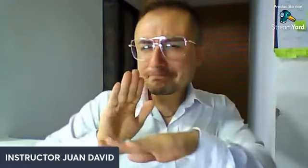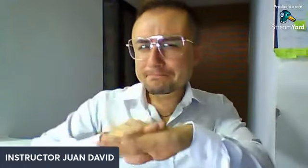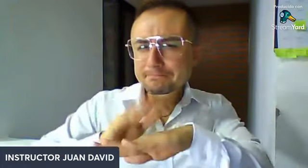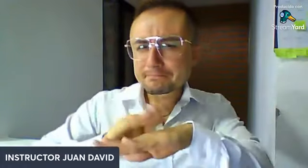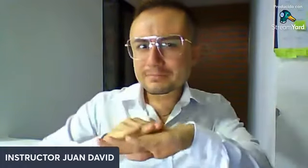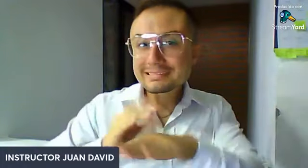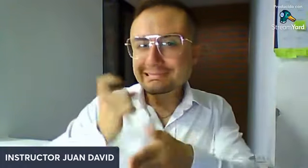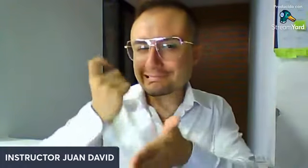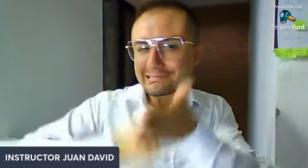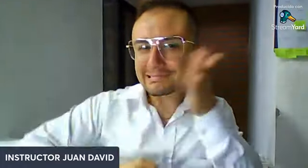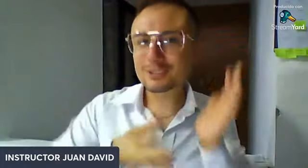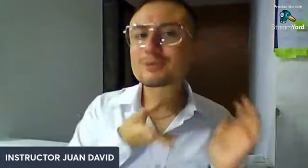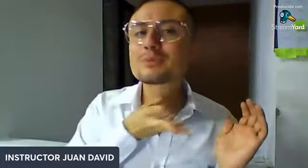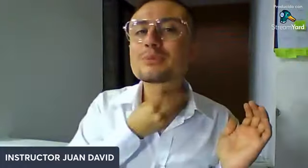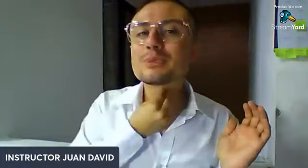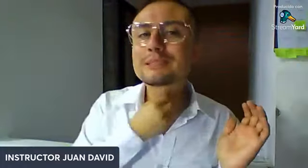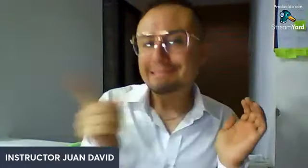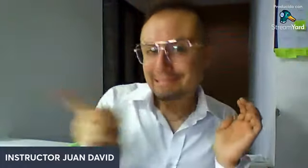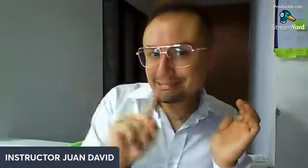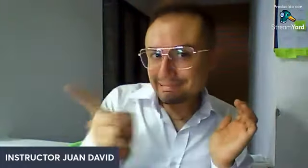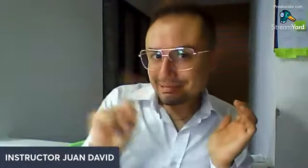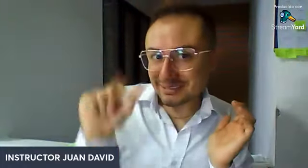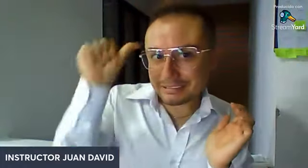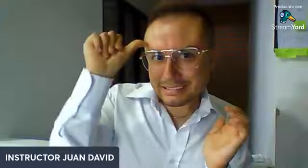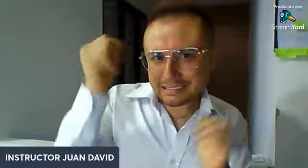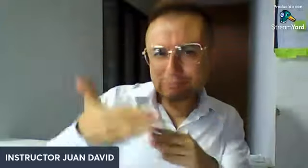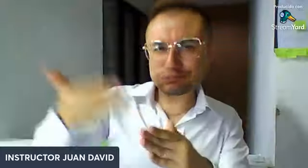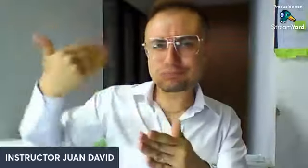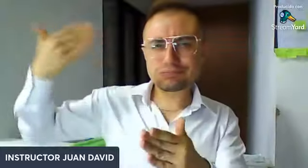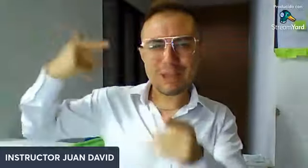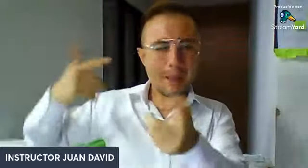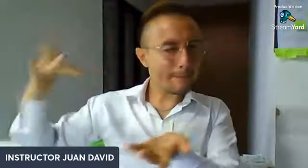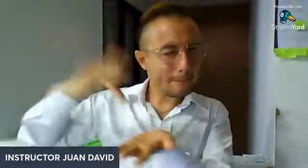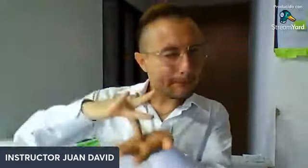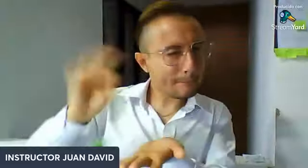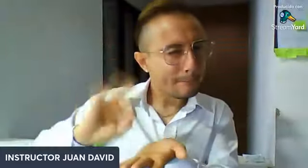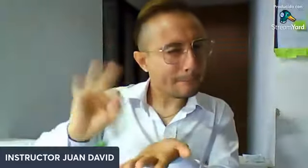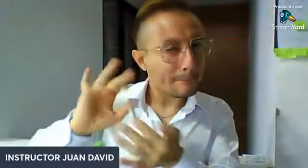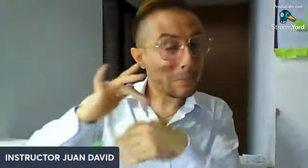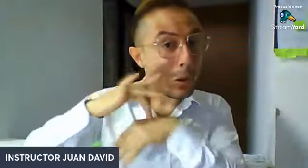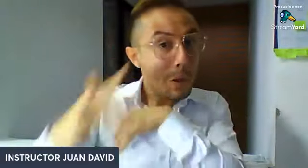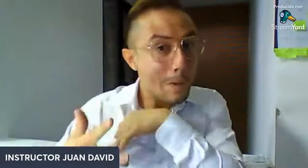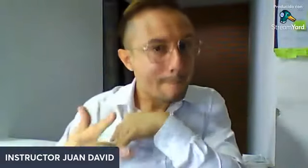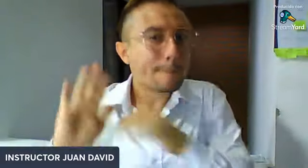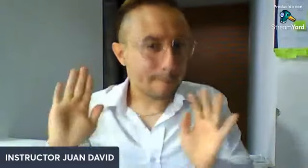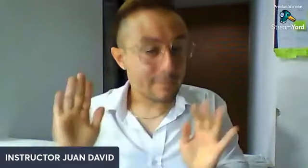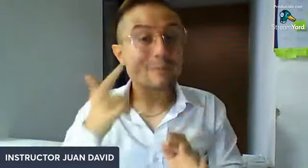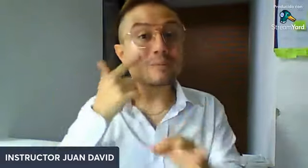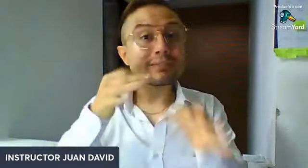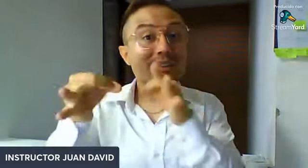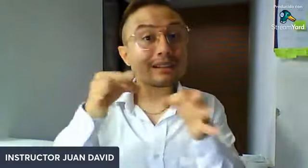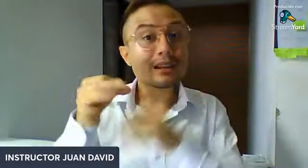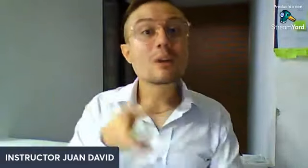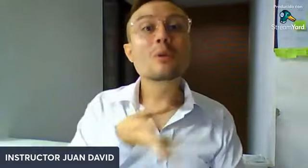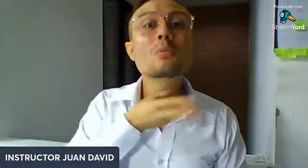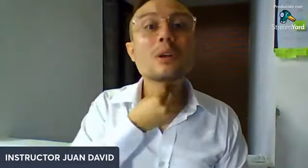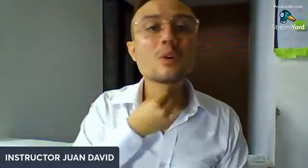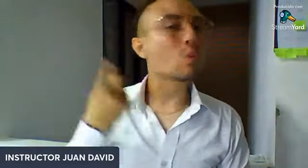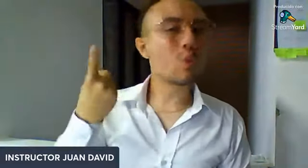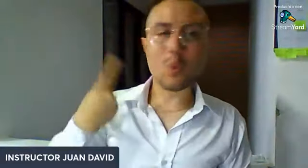Vale, Holly, Holly, una pequeña corrección. No digas la palabra muda para referirte a una